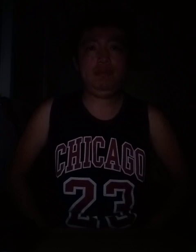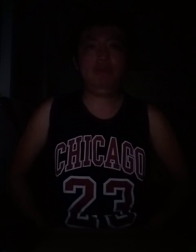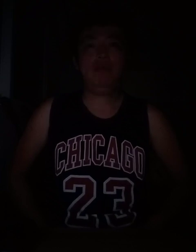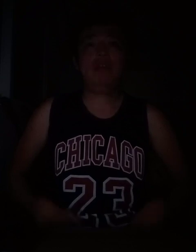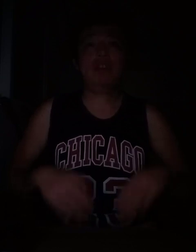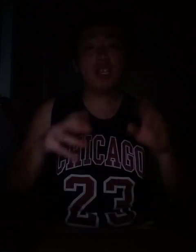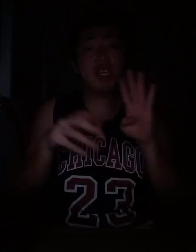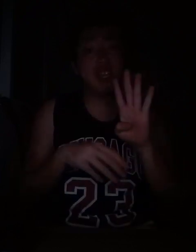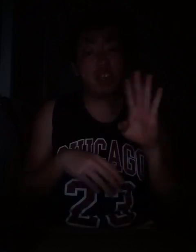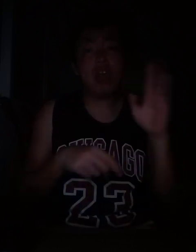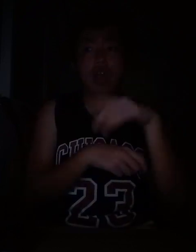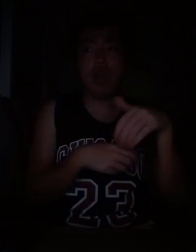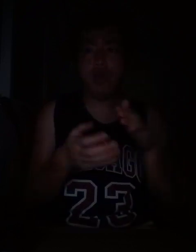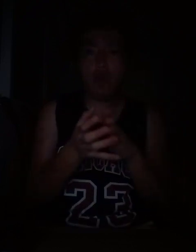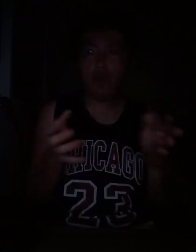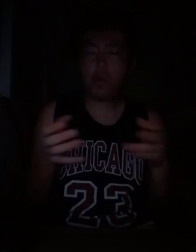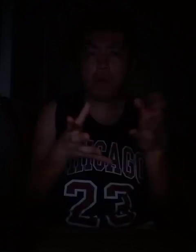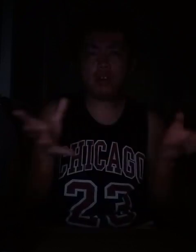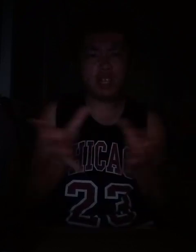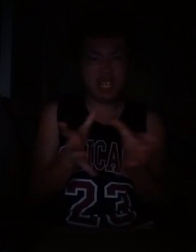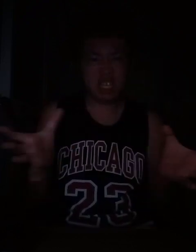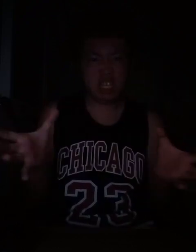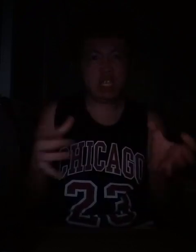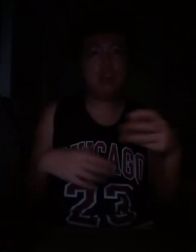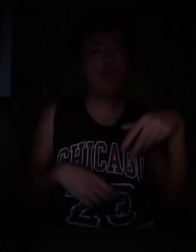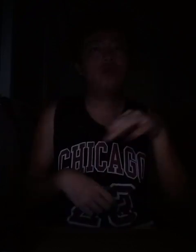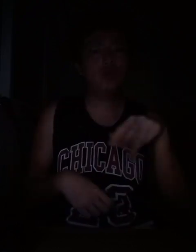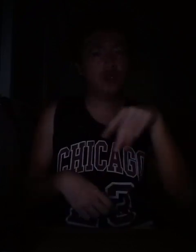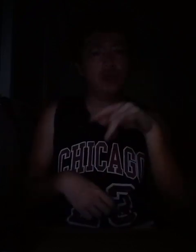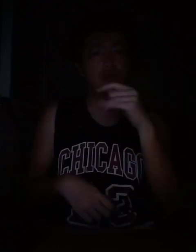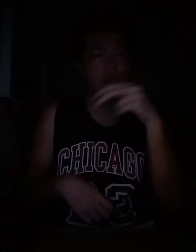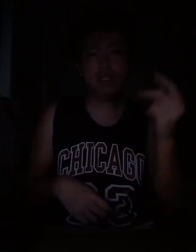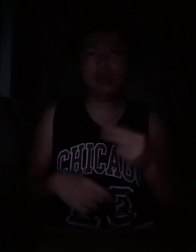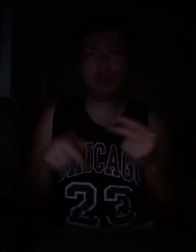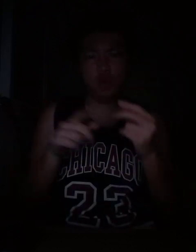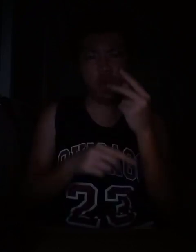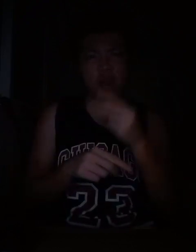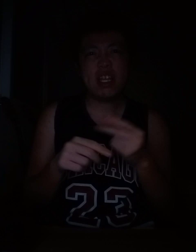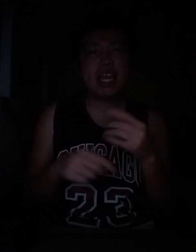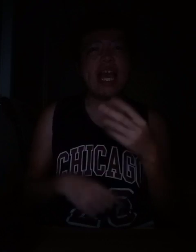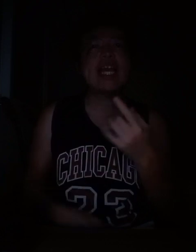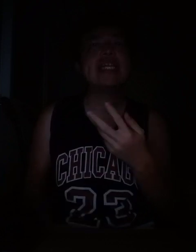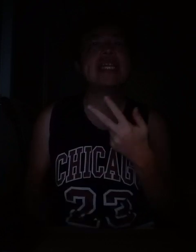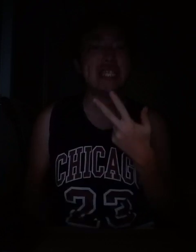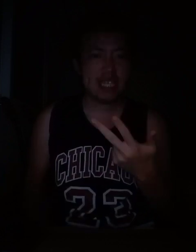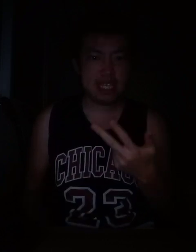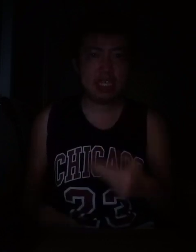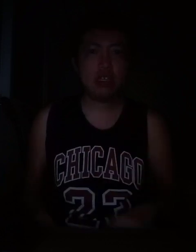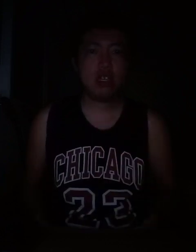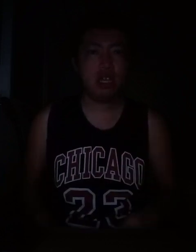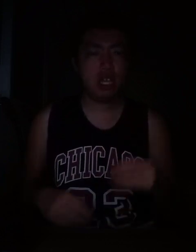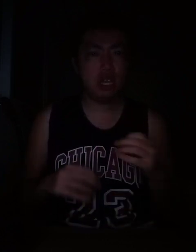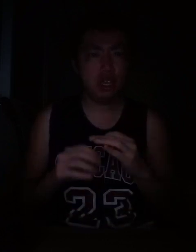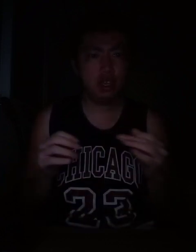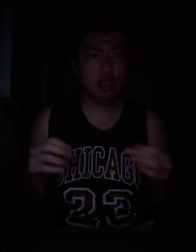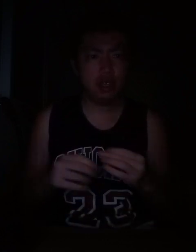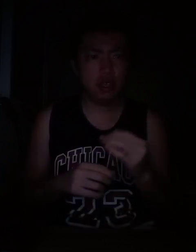지난 4일 철근 누락 아파트 15개 단지와 관련된 업체들을 고발했던 LH. 설계, 시공,